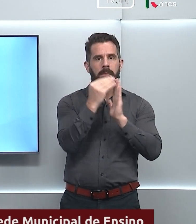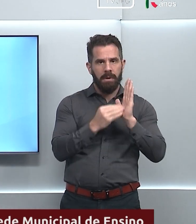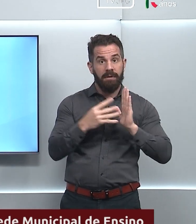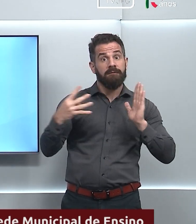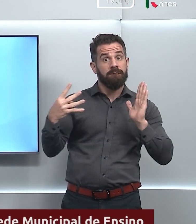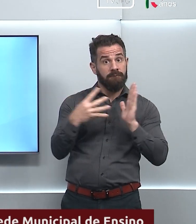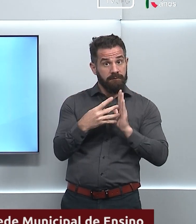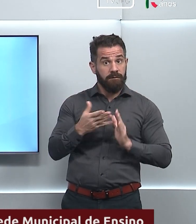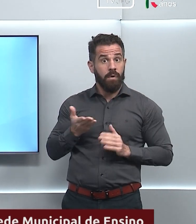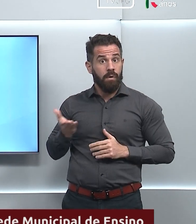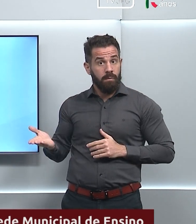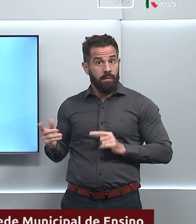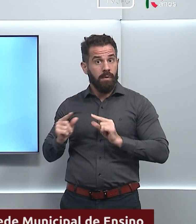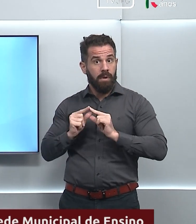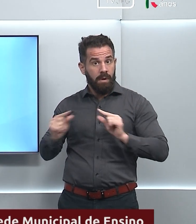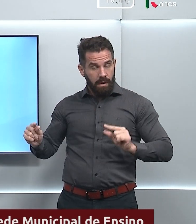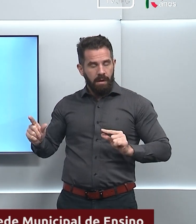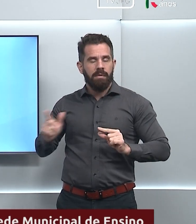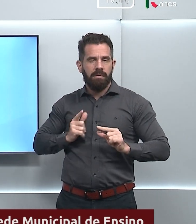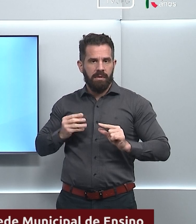sme.goiania.go.gov.br,